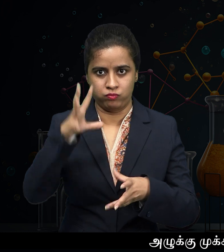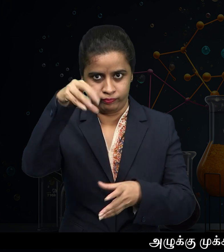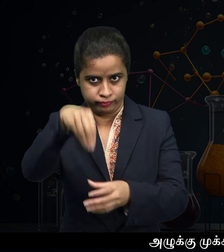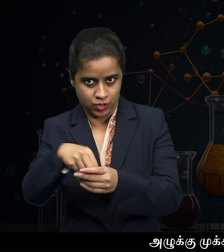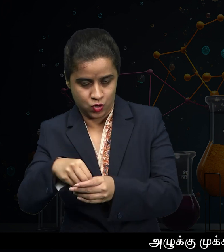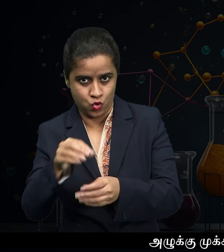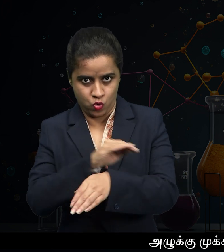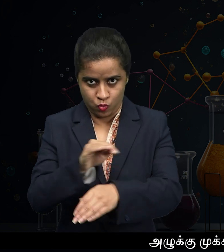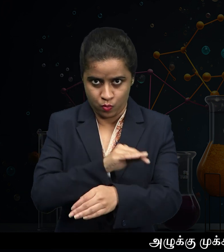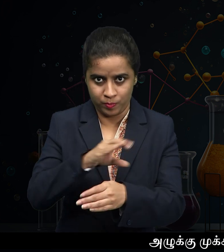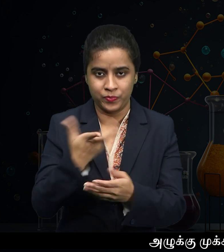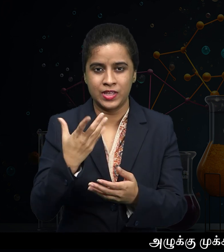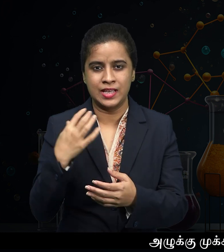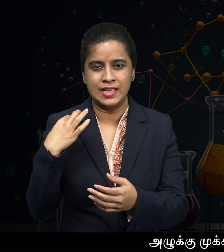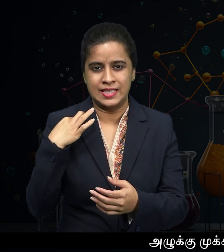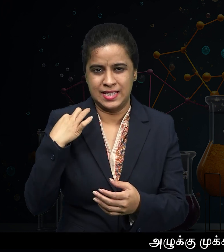இருந்தால்.